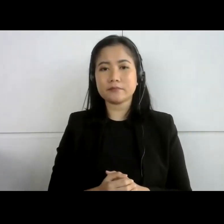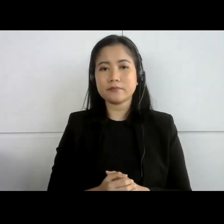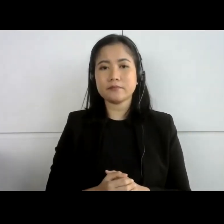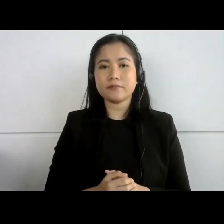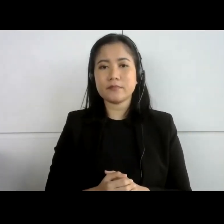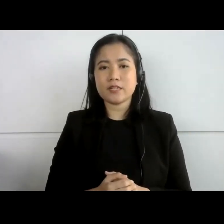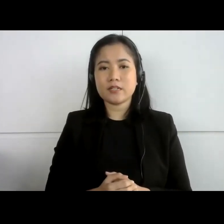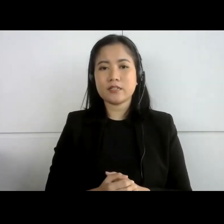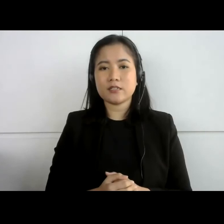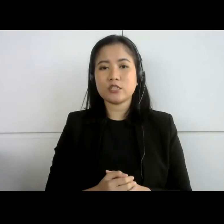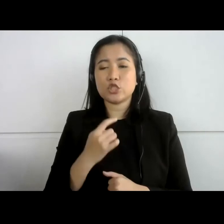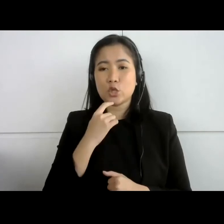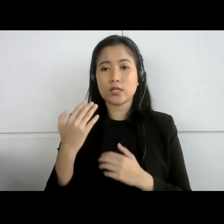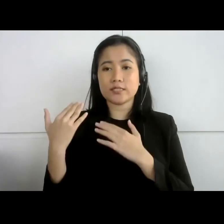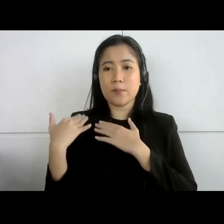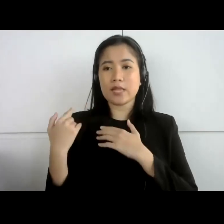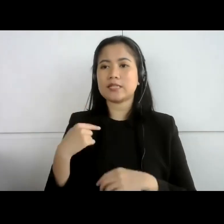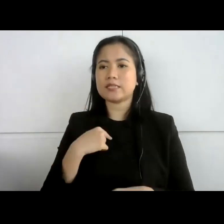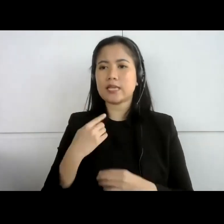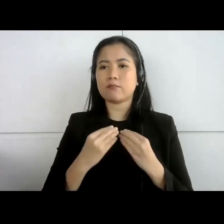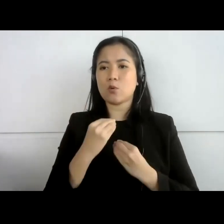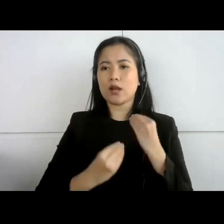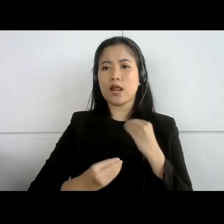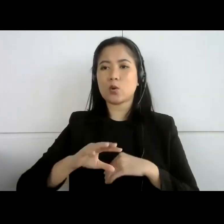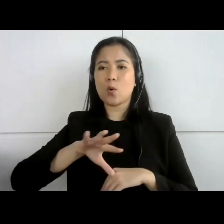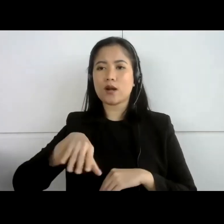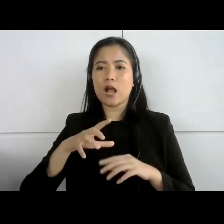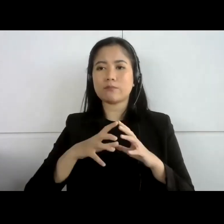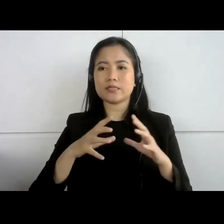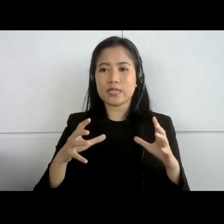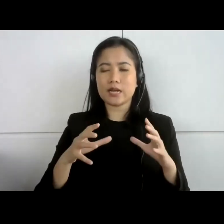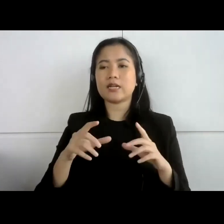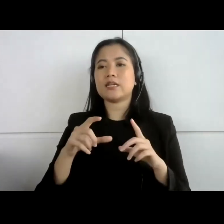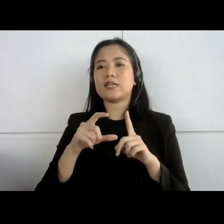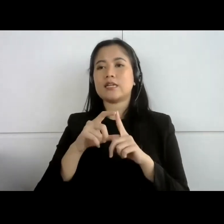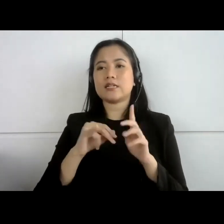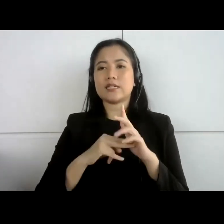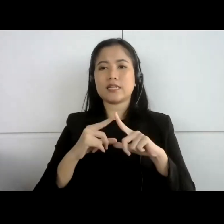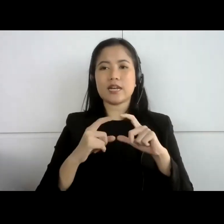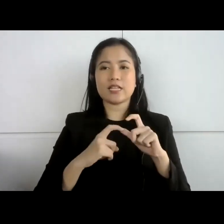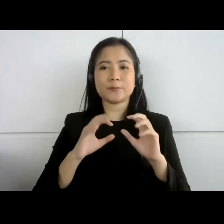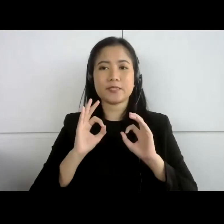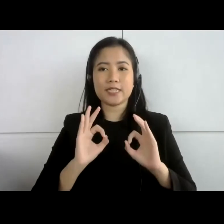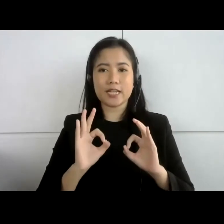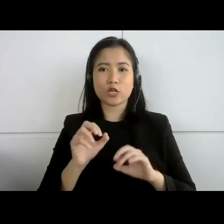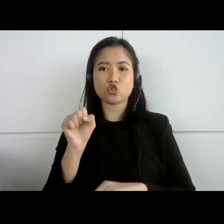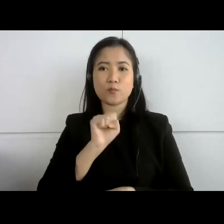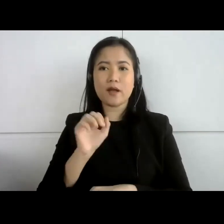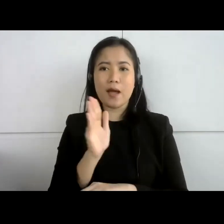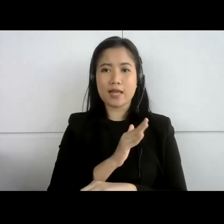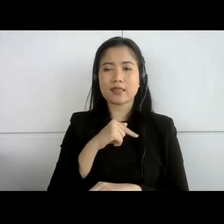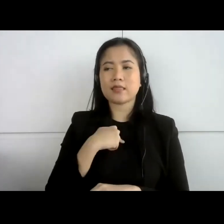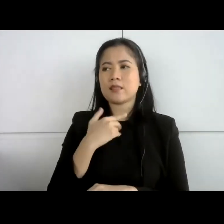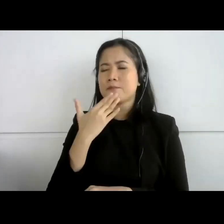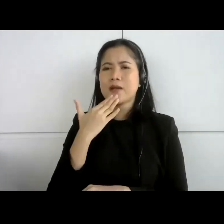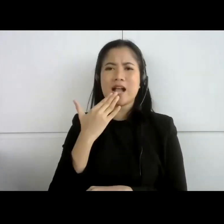dalam jabatan, saya atas nama keluarga besar Dinas Pendidikan Kabupaten Sumba Barat sekali lagi menyampaikan ucapan terima